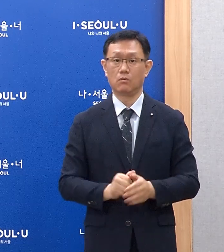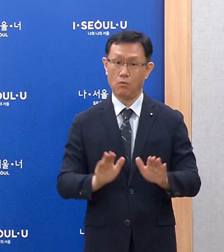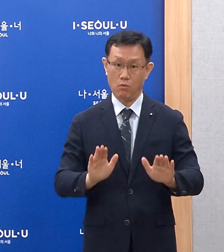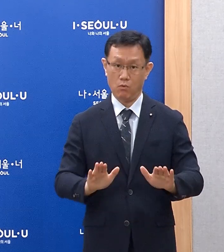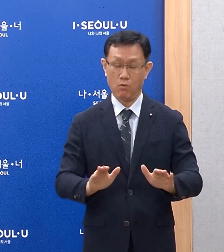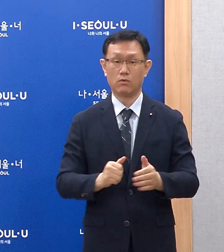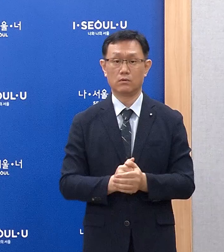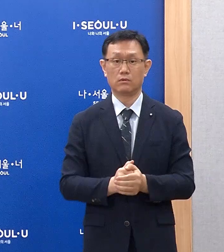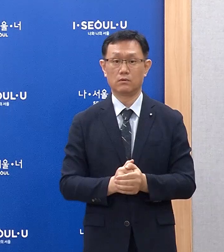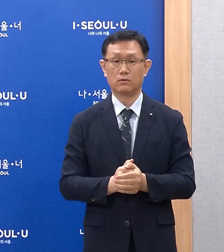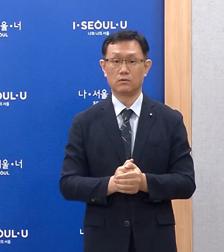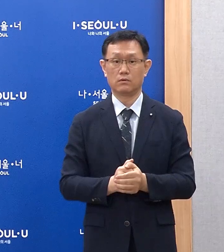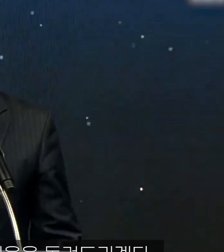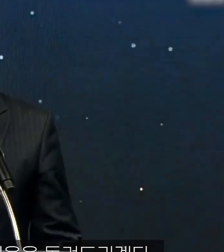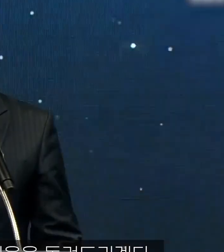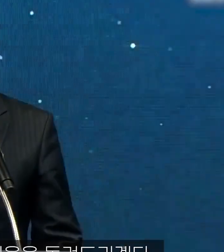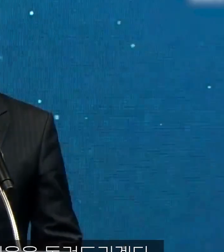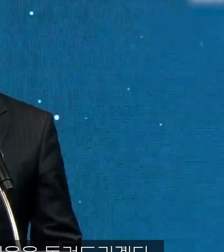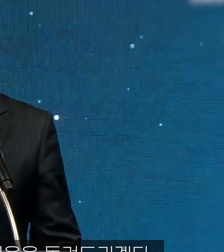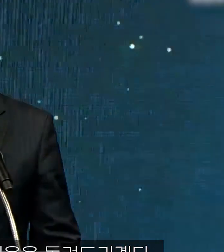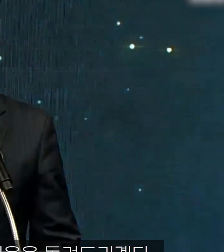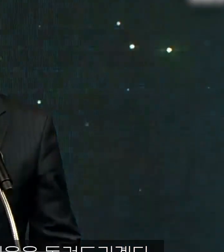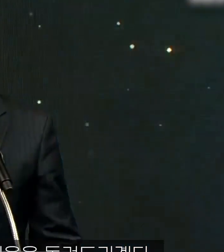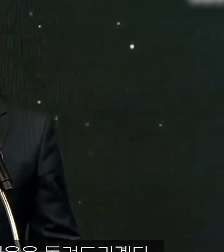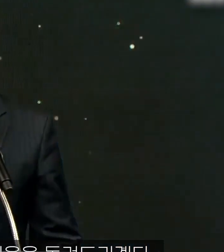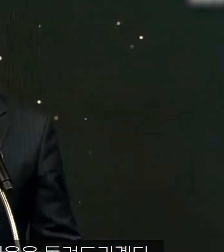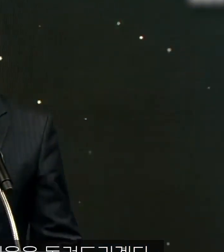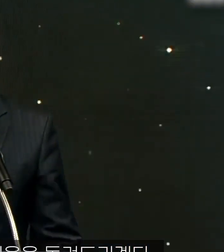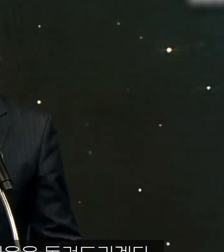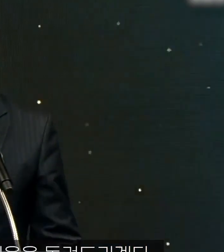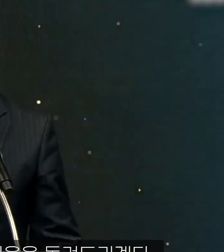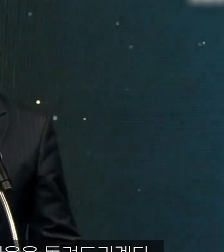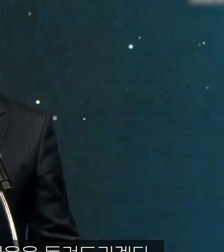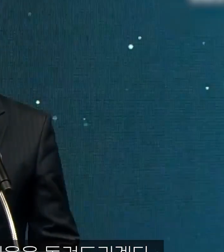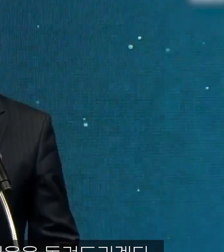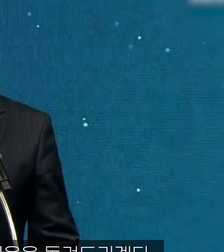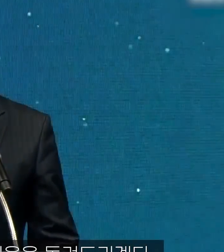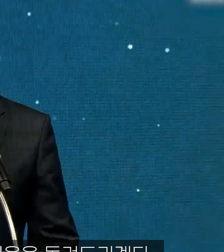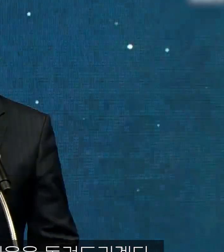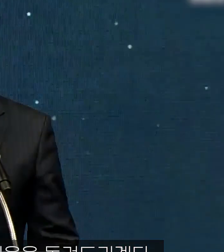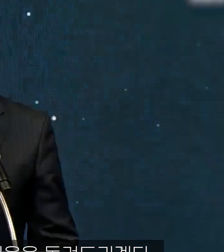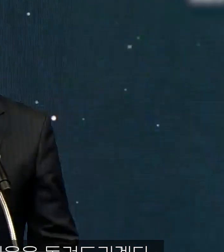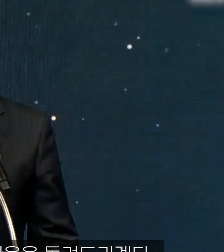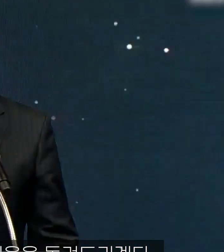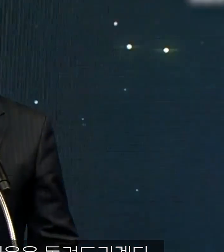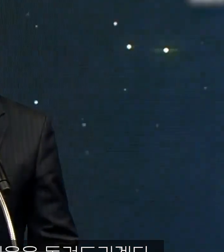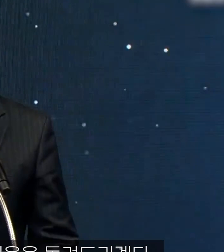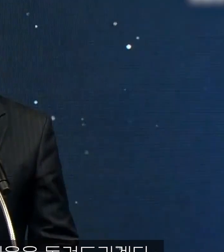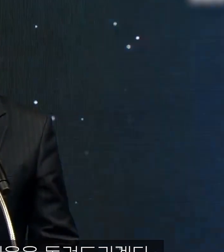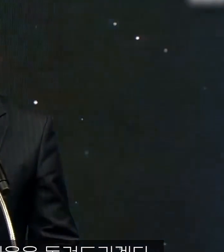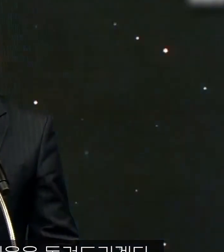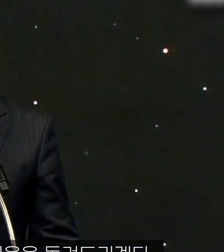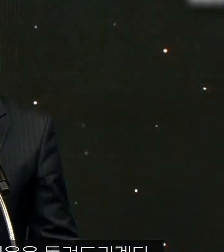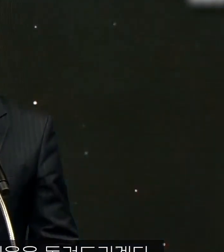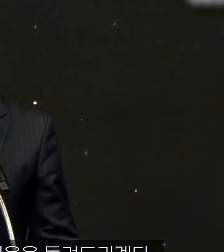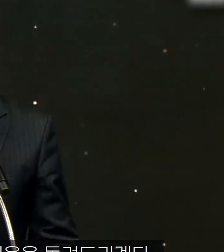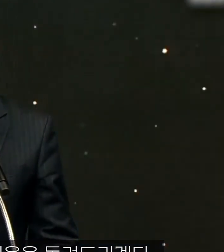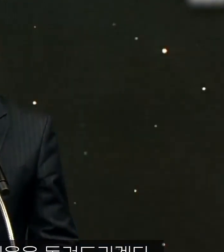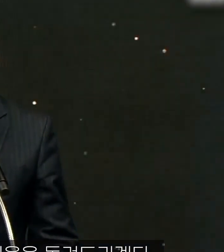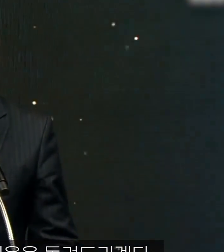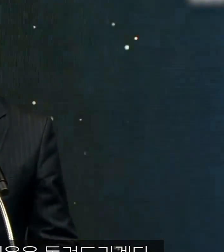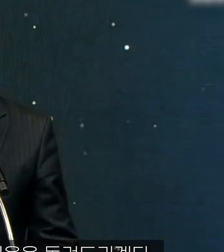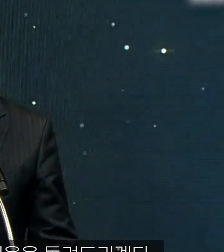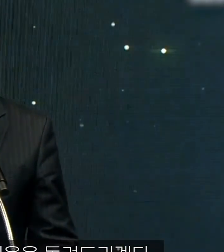취임 100일을 맞았습니다. 취임 당시 저는 다시 도약하는 서울을 돌려드리겠다, 공정과 상생의